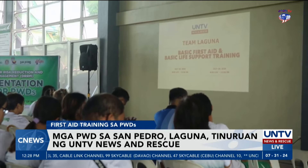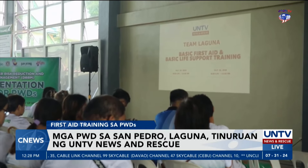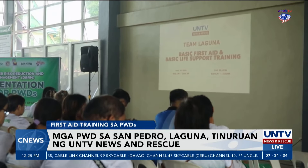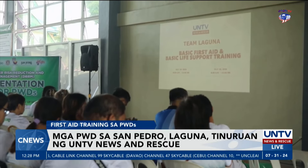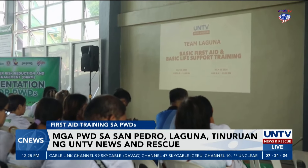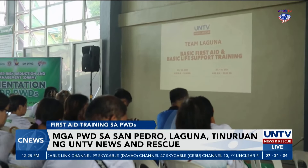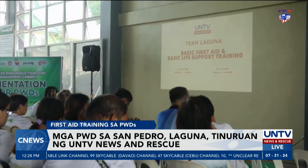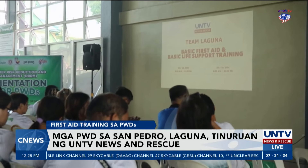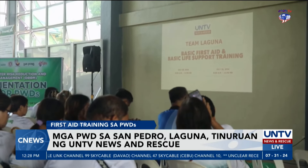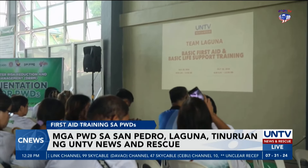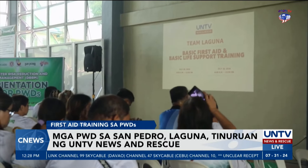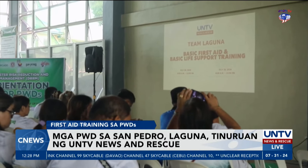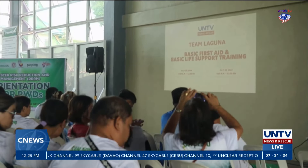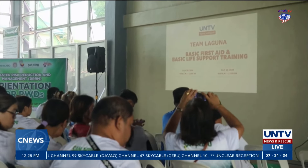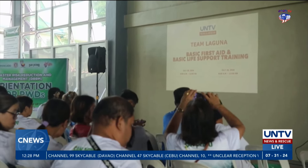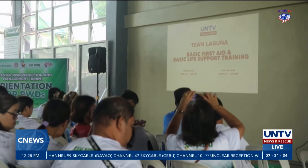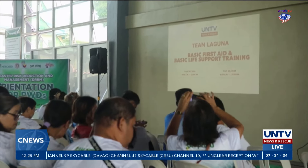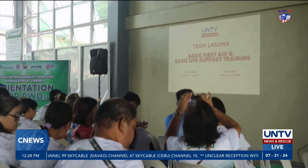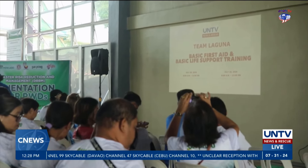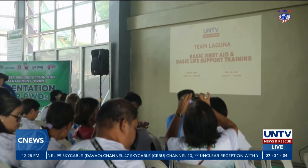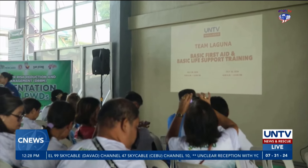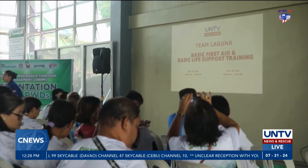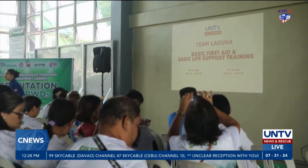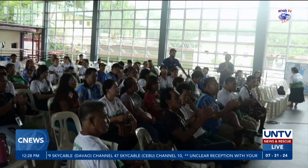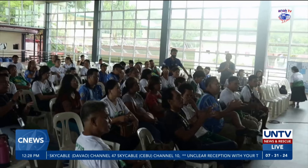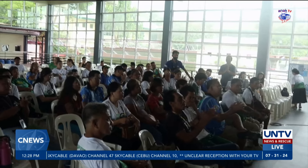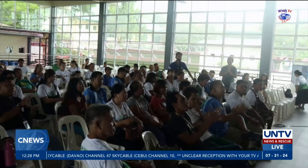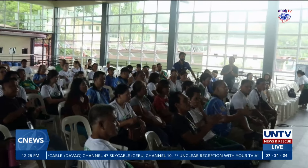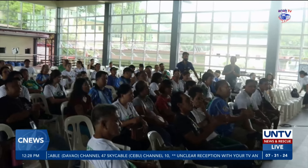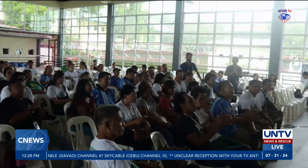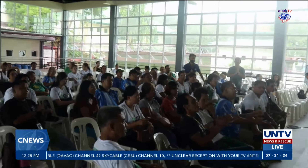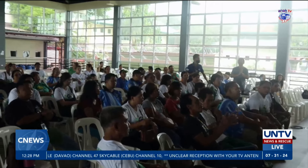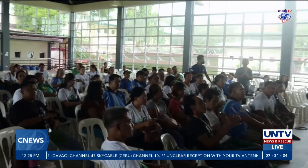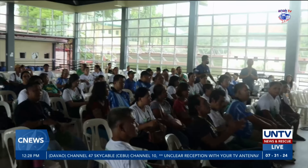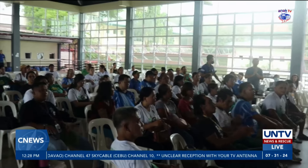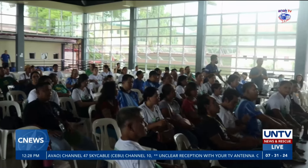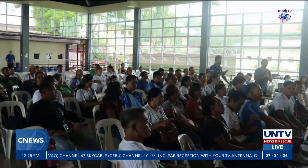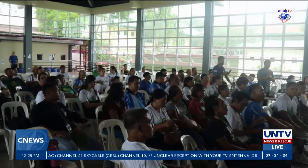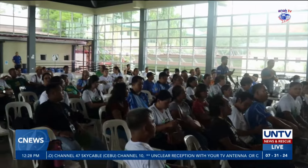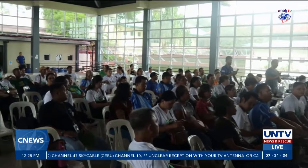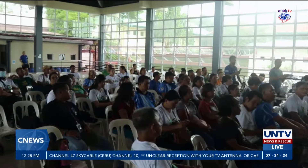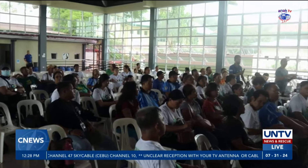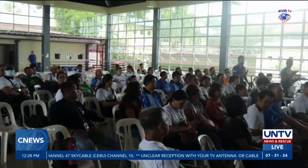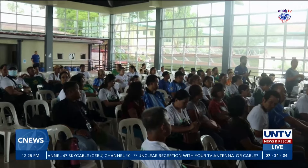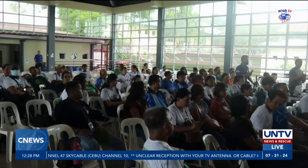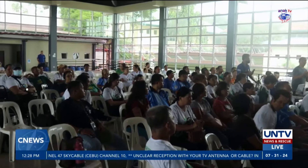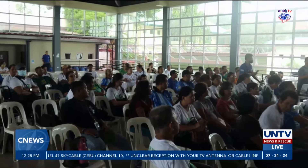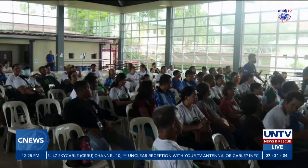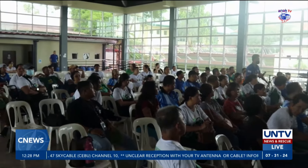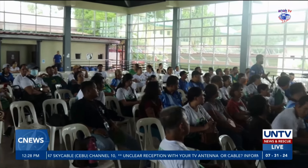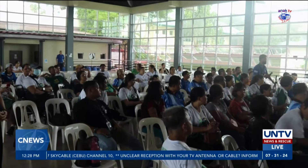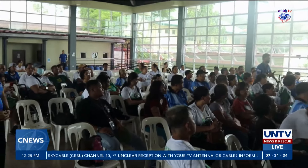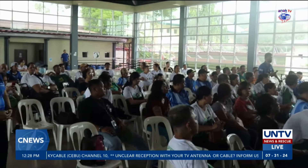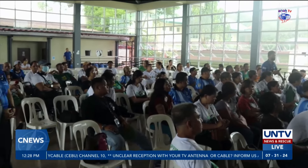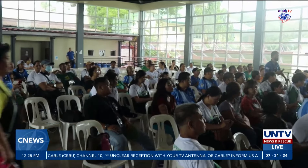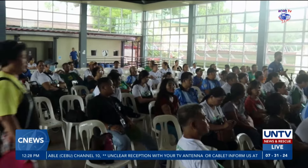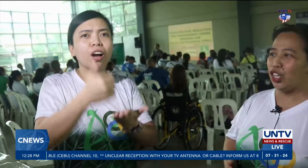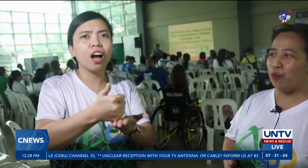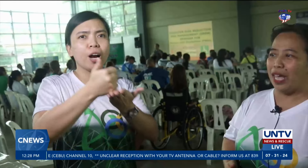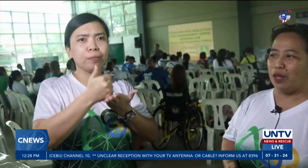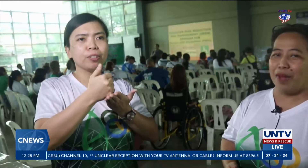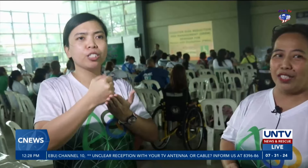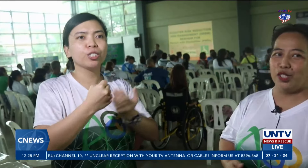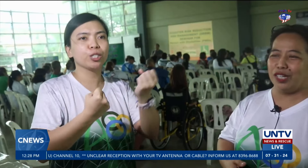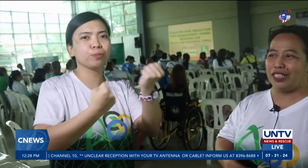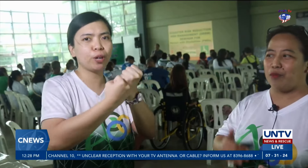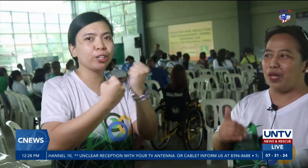ng ganitong training to support the PWD people and community, lalo na mga deaf na katulad niya.